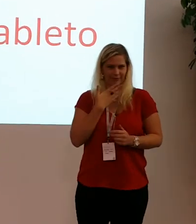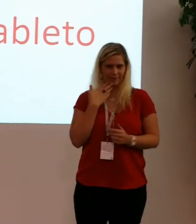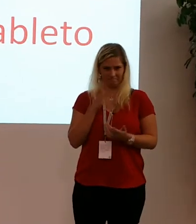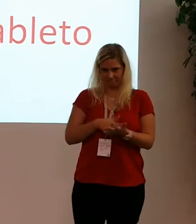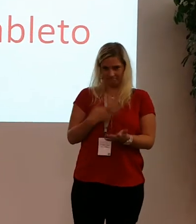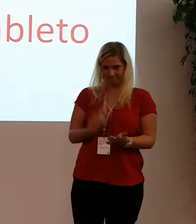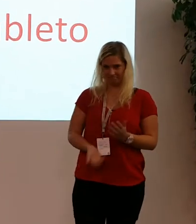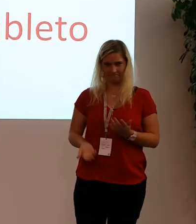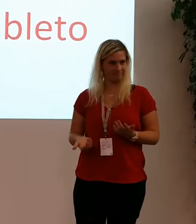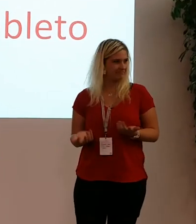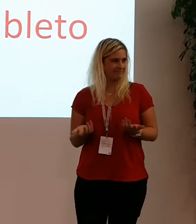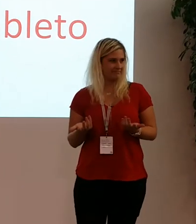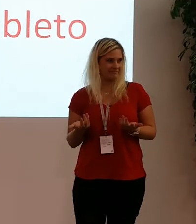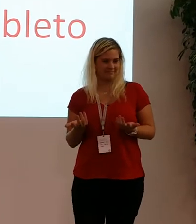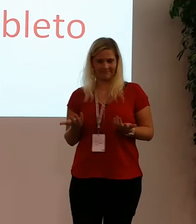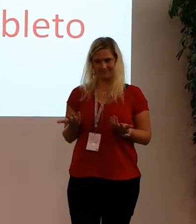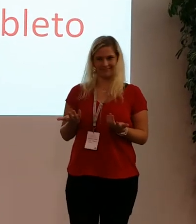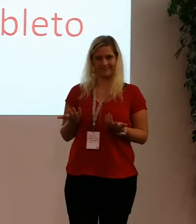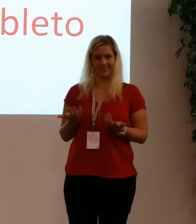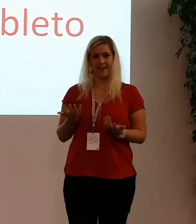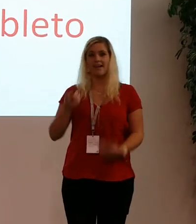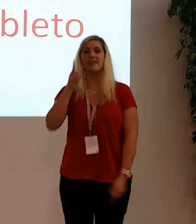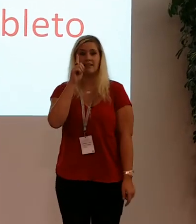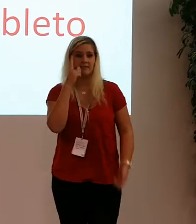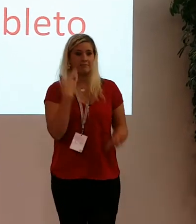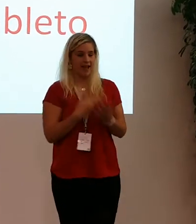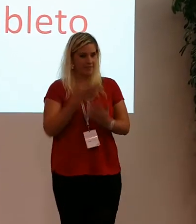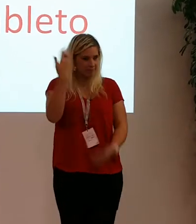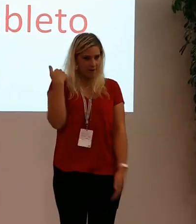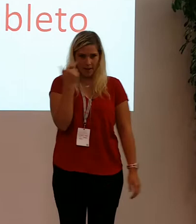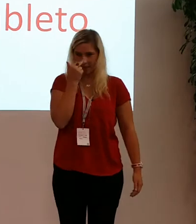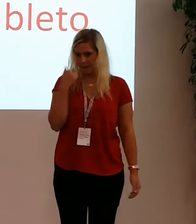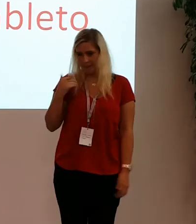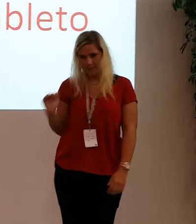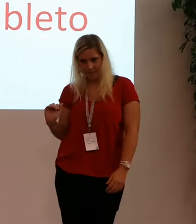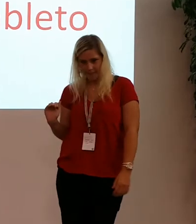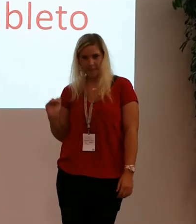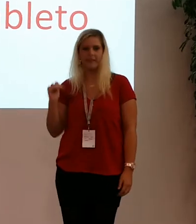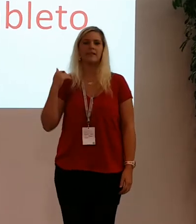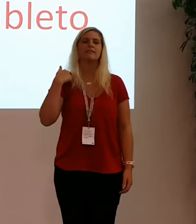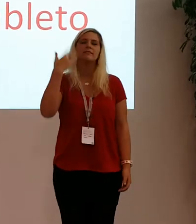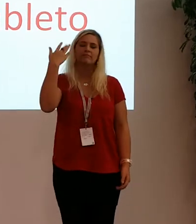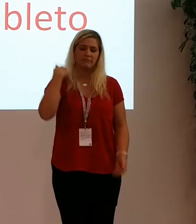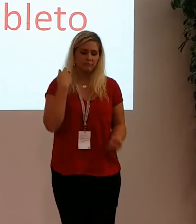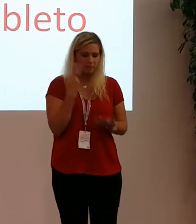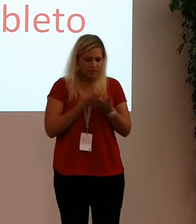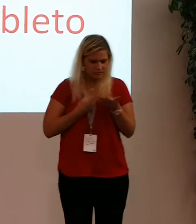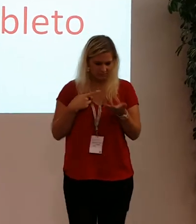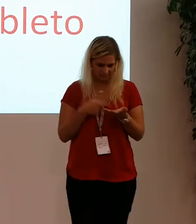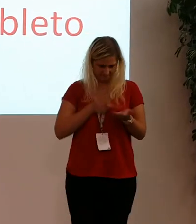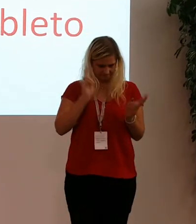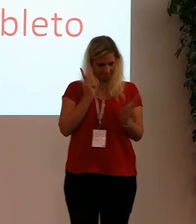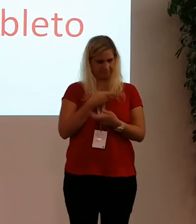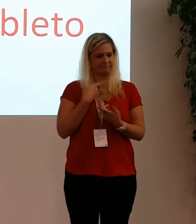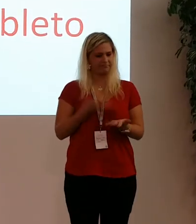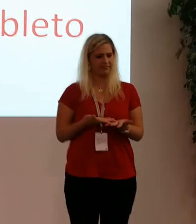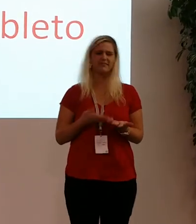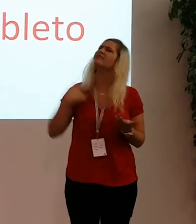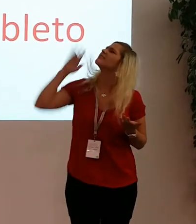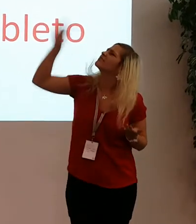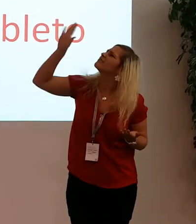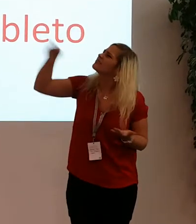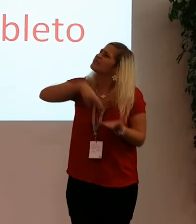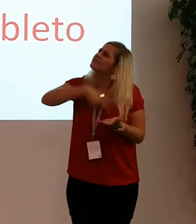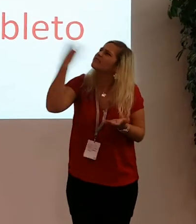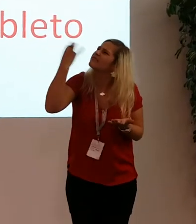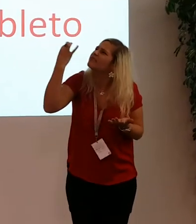jazyka. A ona si říká, že je nuda, že už není třeba nějaký překlad. No ale já si vzpomínám, že jsem byla malá. Vždycky, když jsem četla, tak